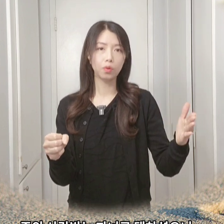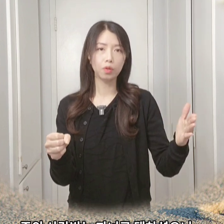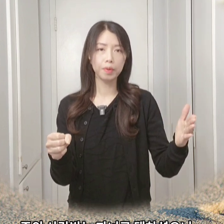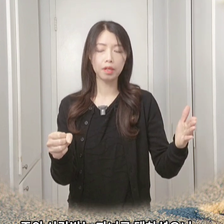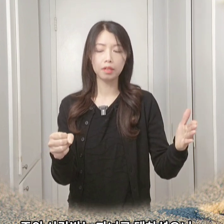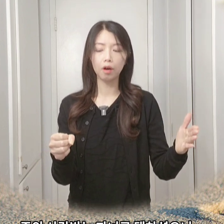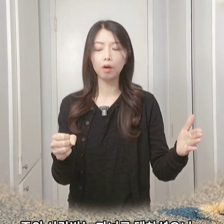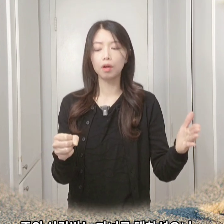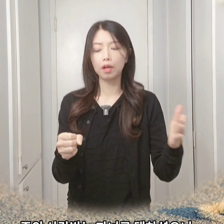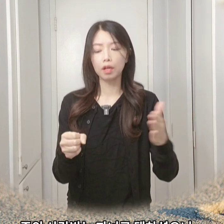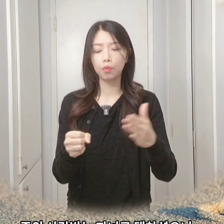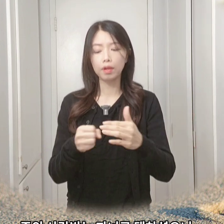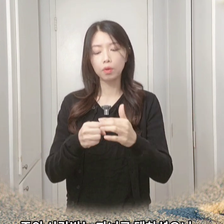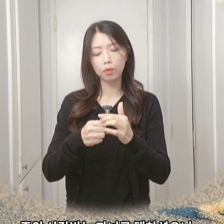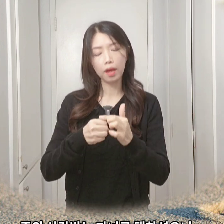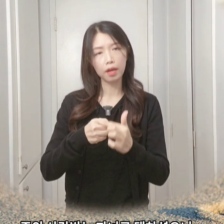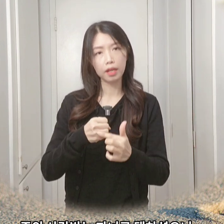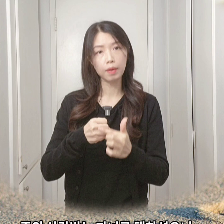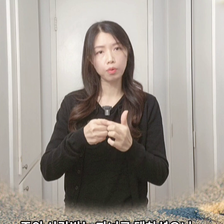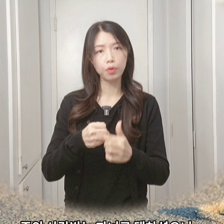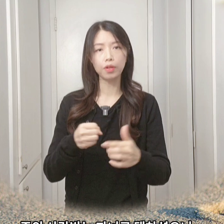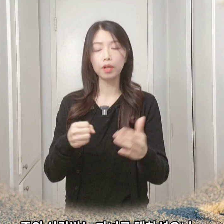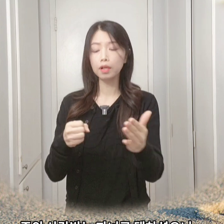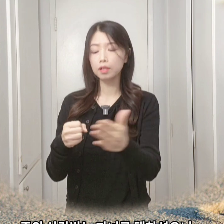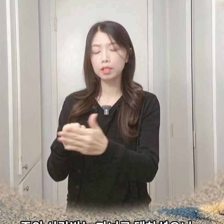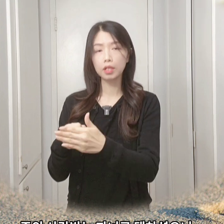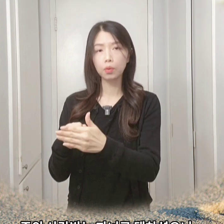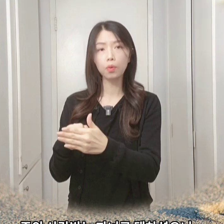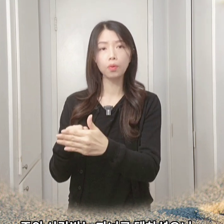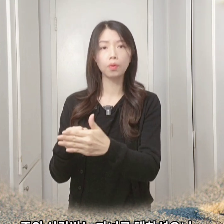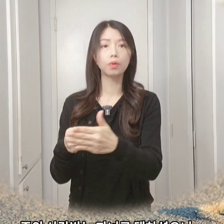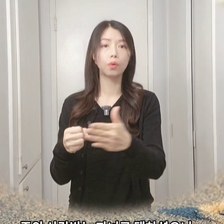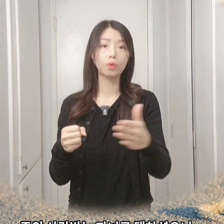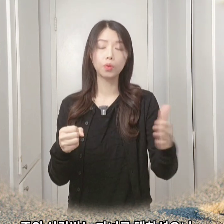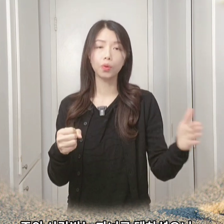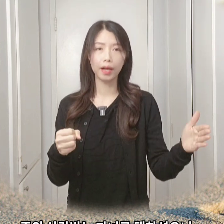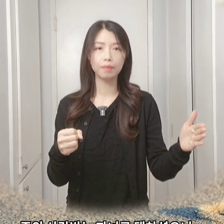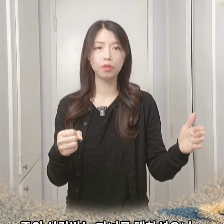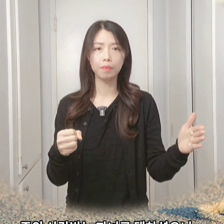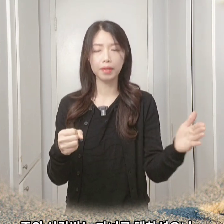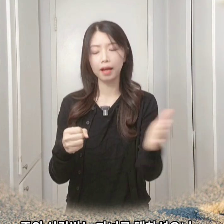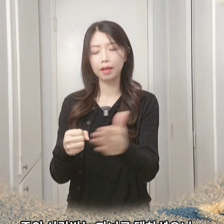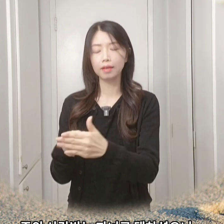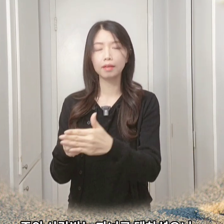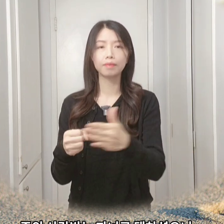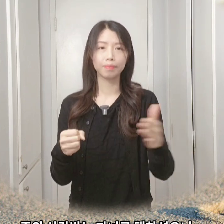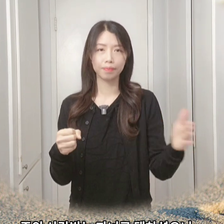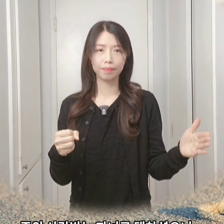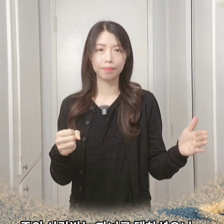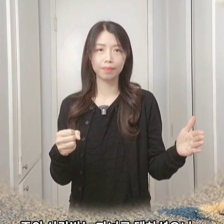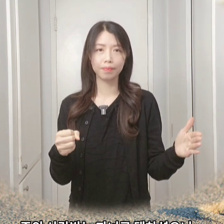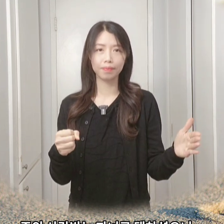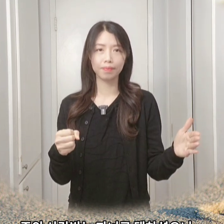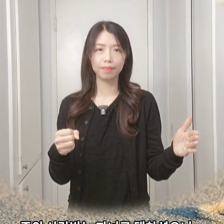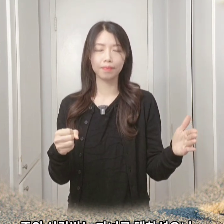다른 손은 펴셔서 이 왼손의 이 부분을 치고 오른쪽으로 가시면 됩니다.